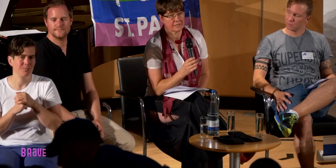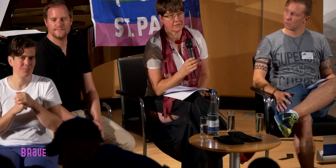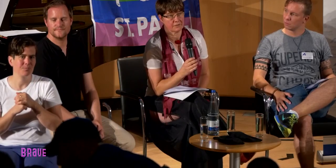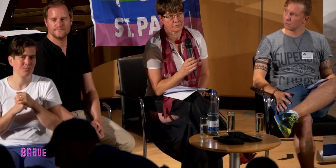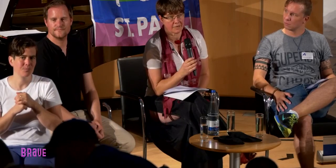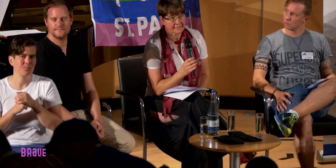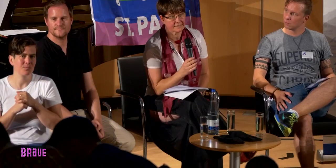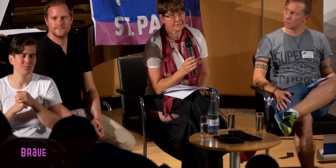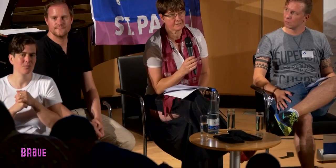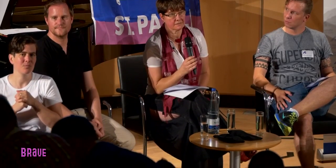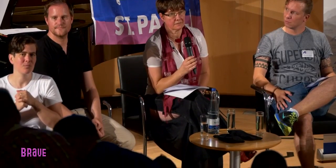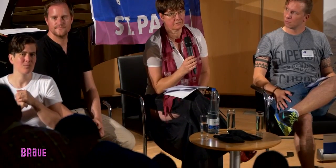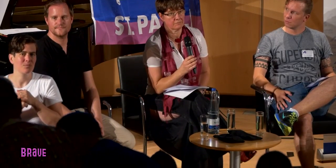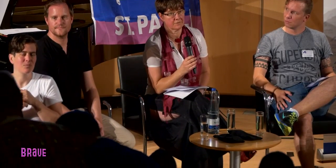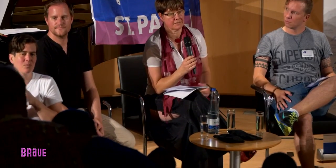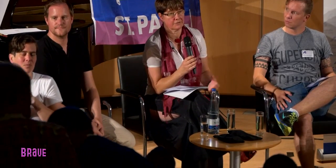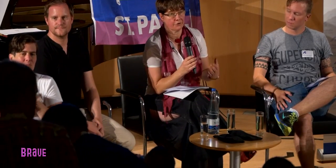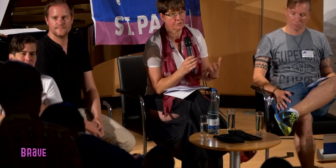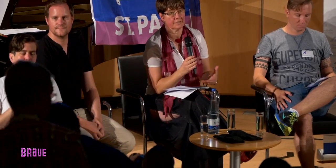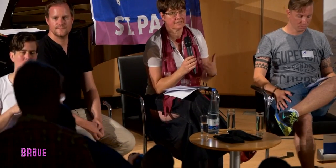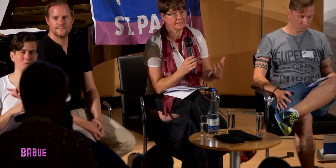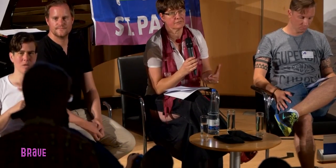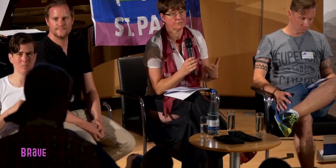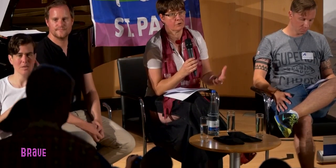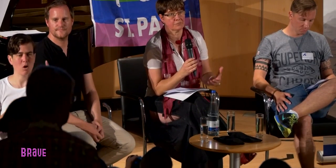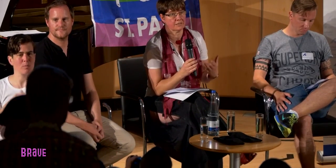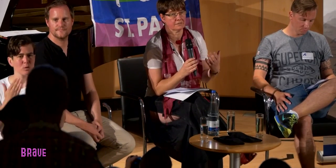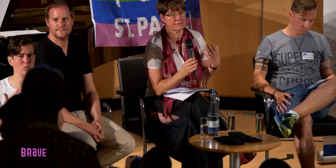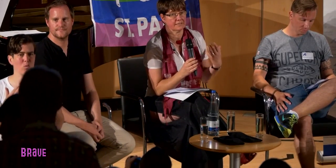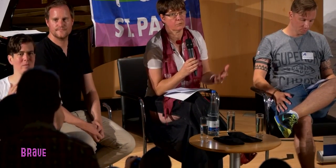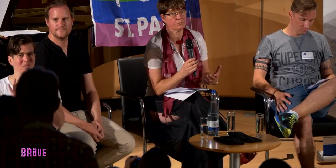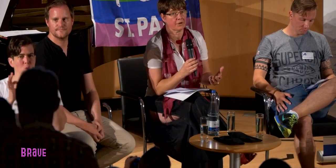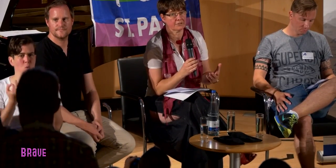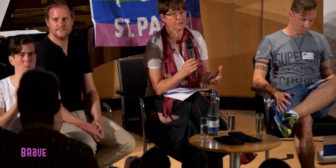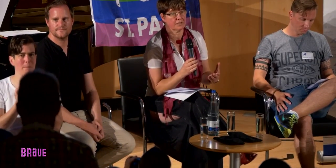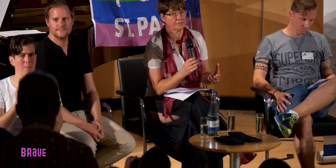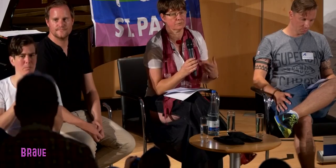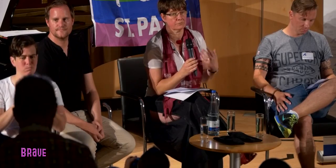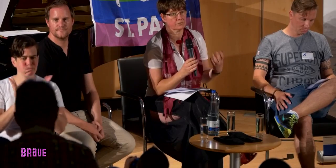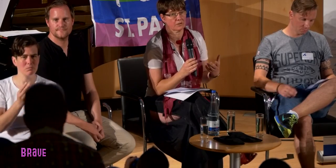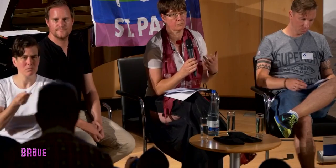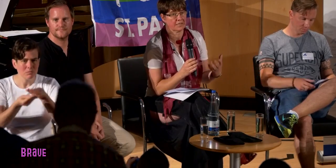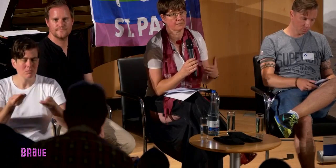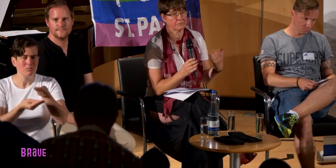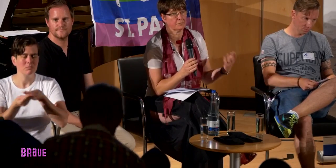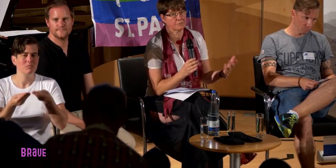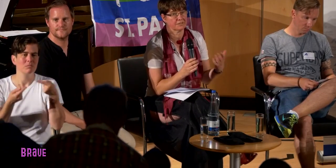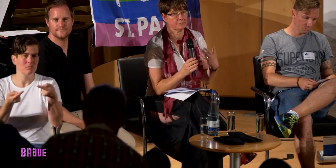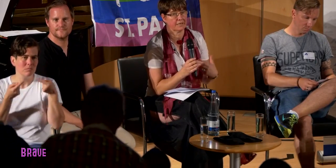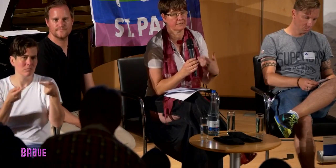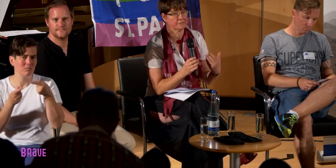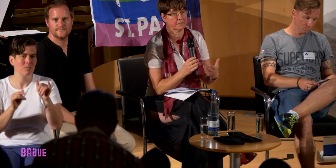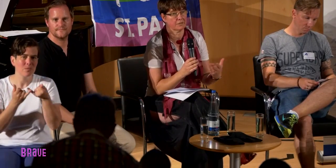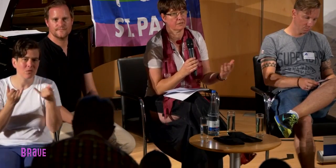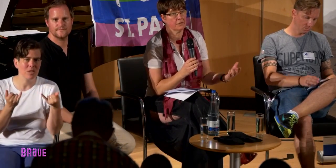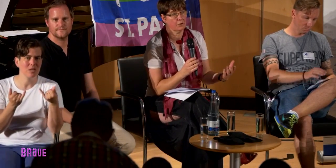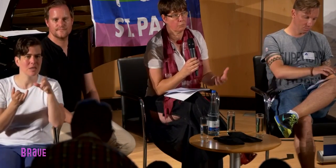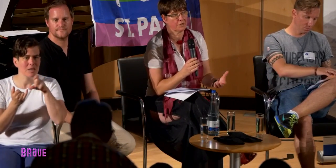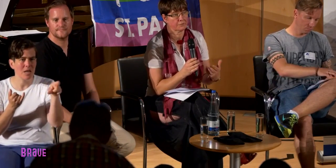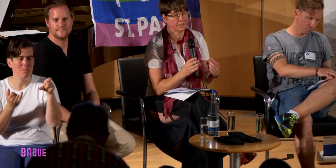Und also aus meiner Sicht können in dieser Form der Dialogveranstaltungen, wo es darum geht, wie man mit dem einen